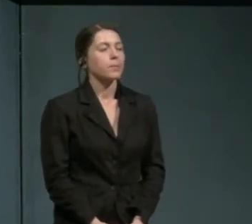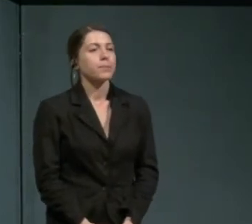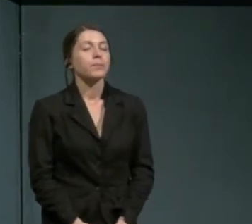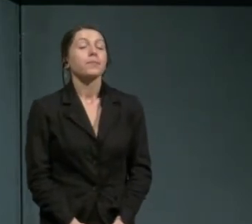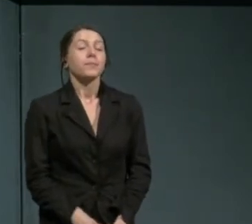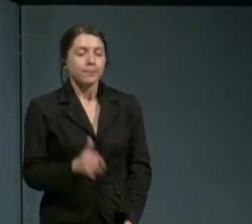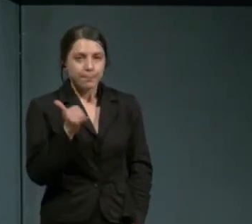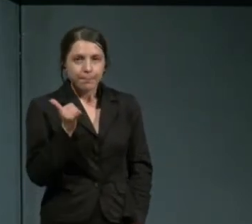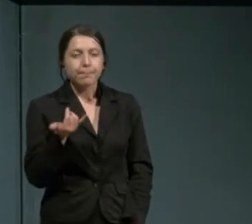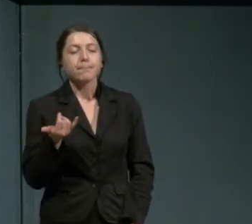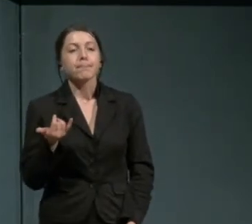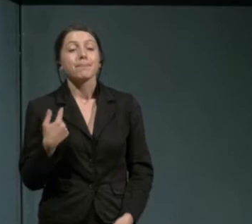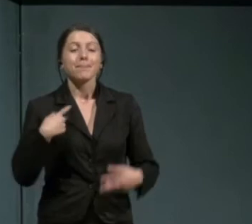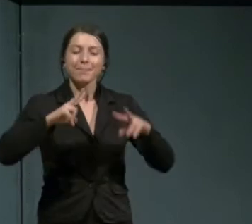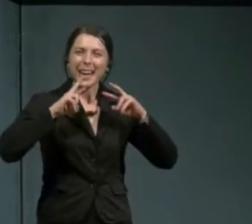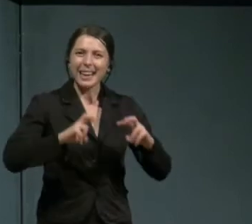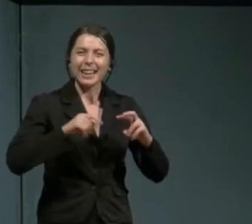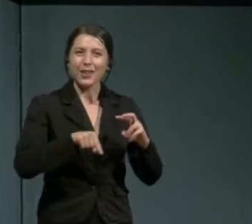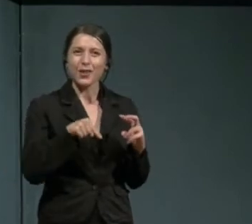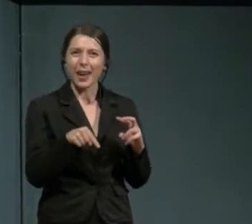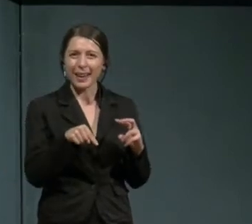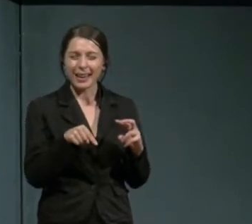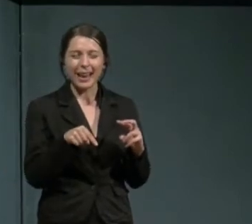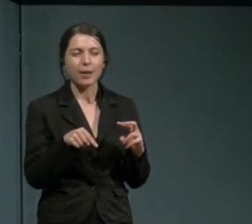si la ricerca